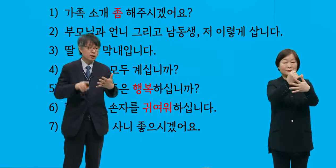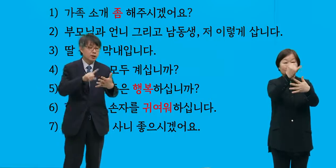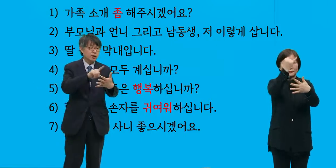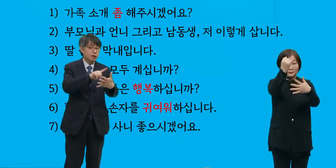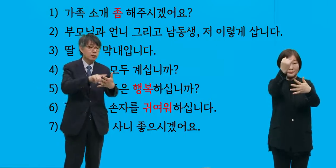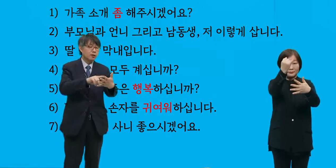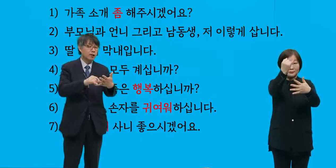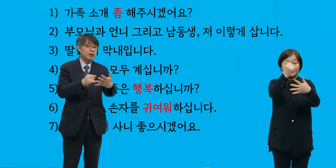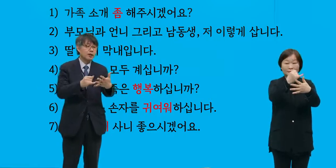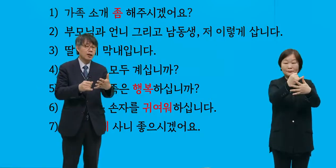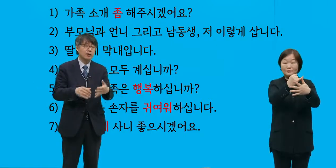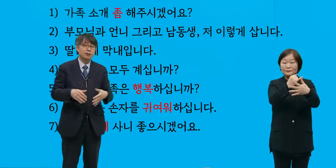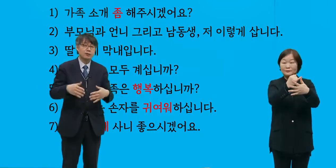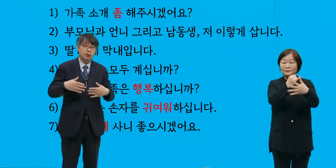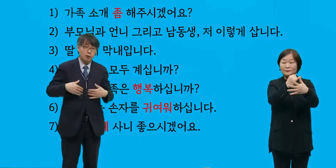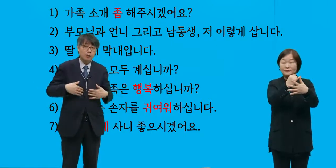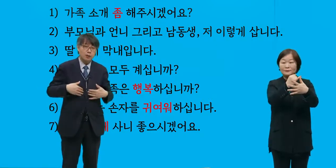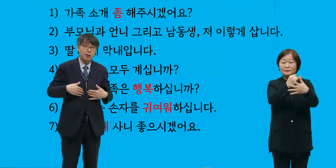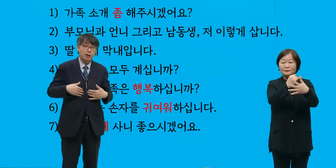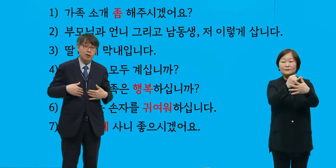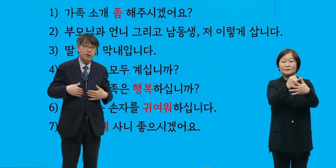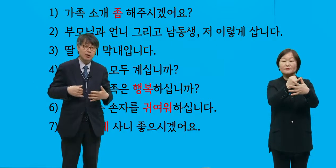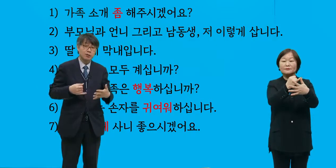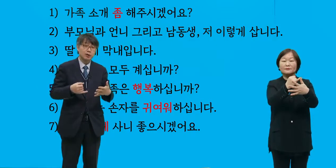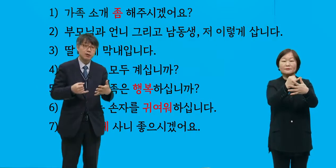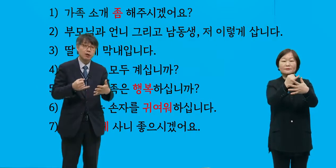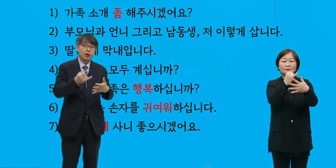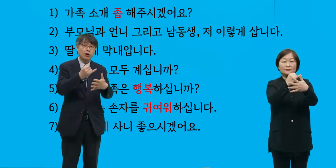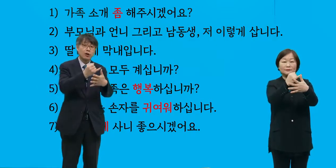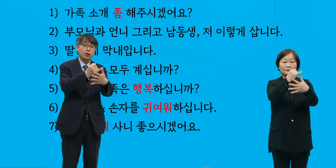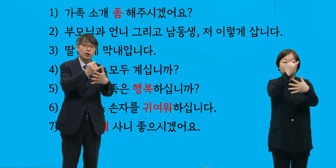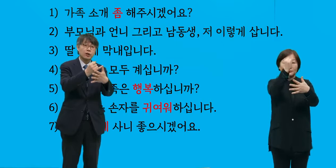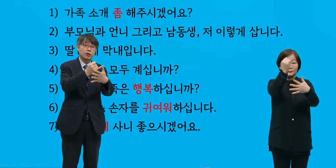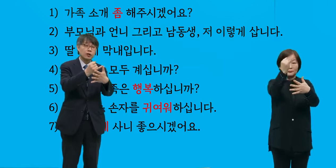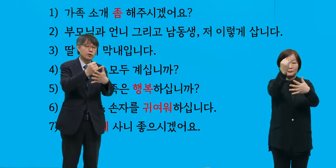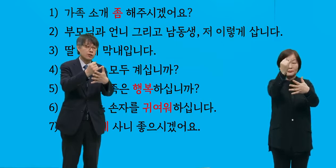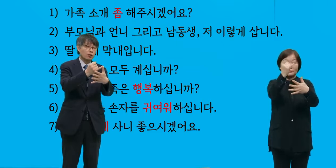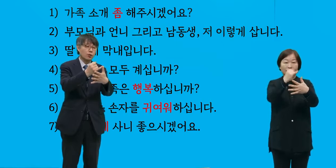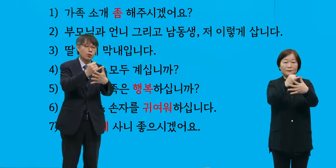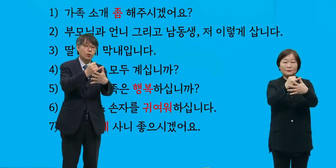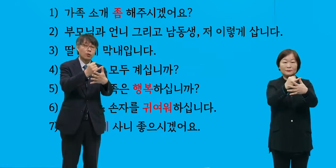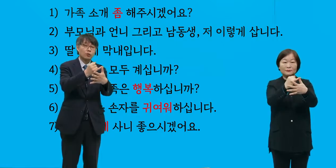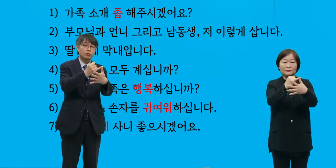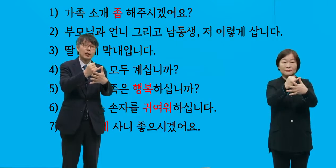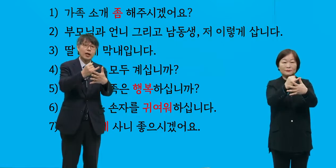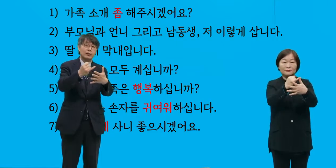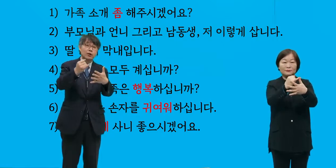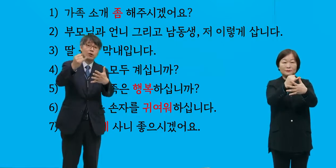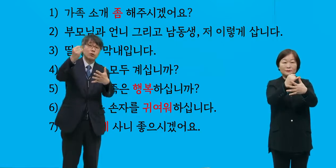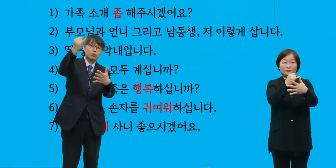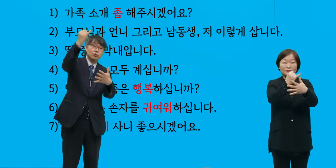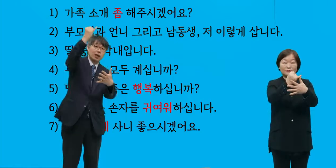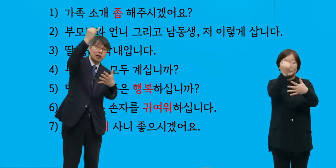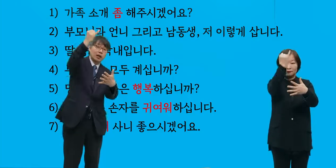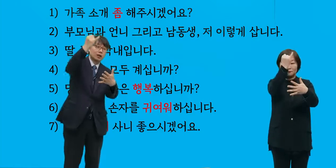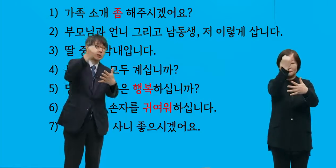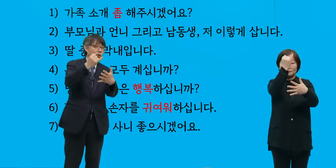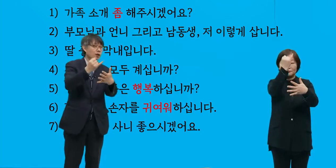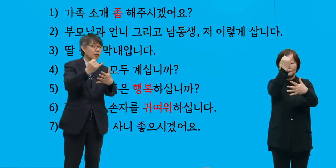이제 자녀가 저를 포함해서 세 명이에요. 그러면 예를 들면 누나가 있어요. 누나가 언니나